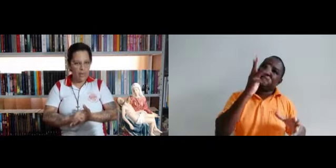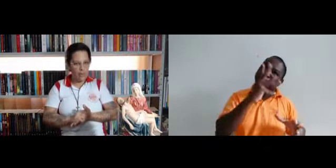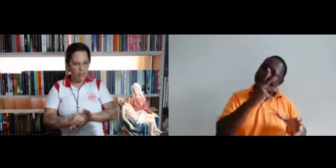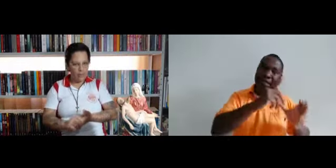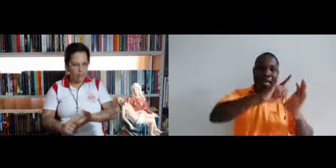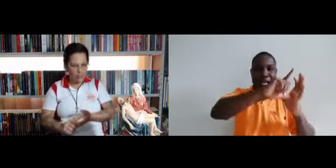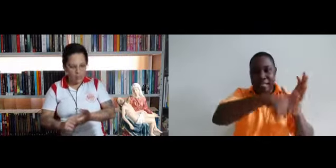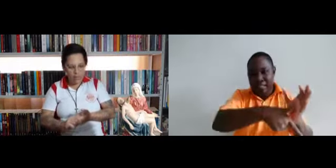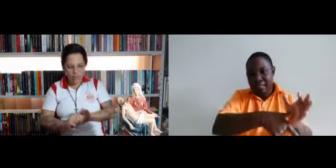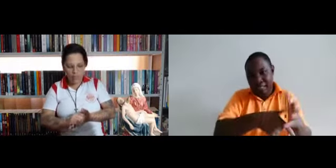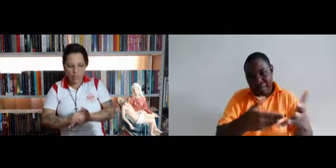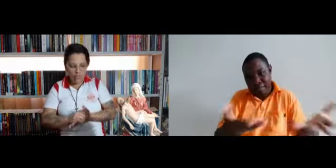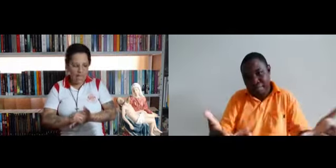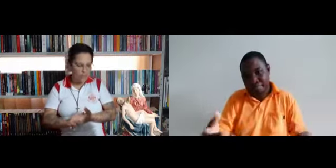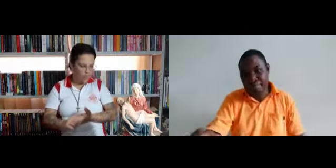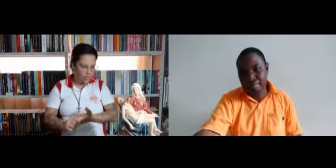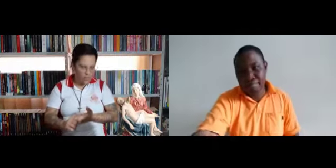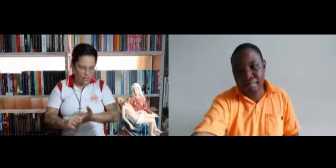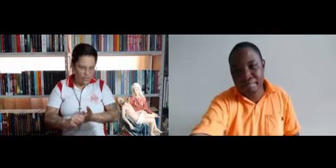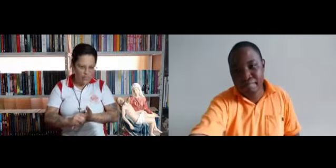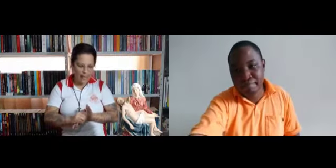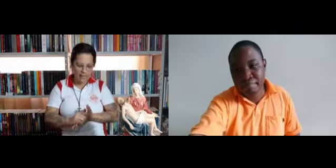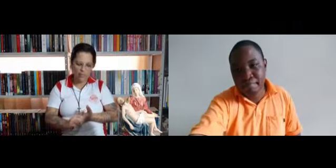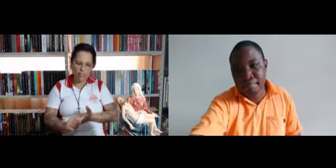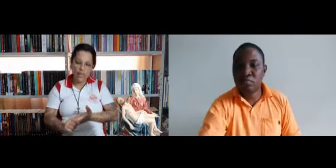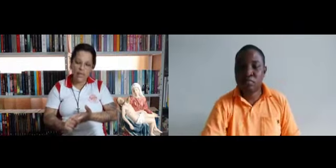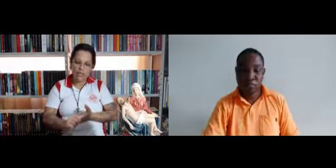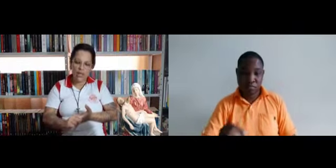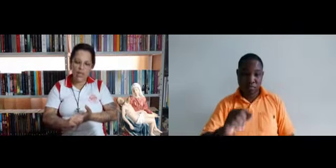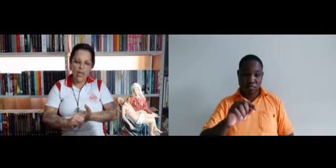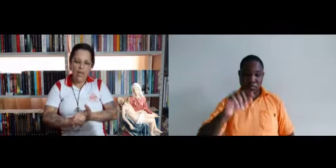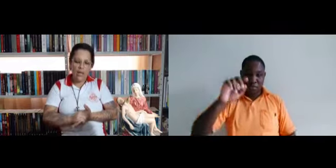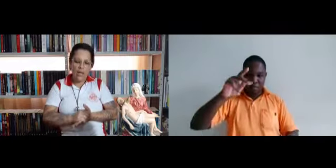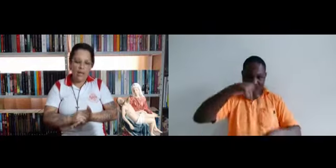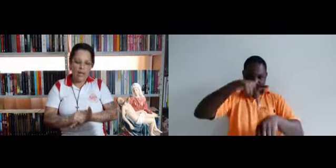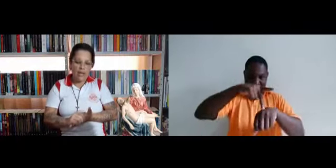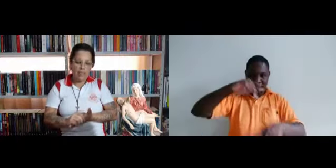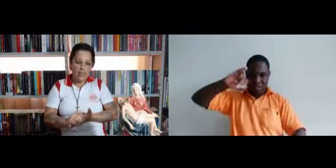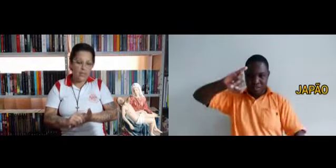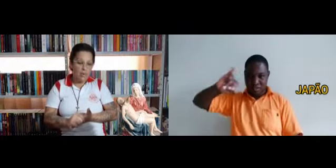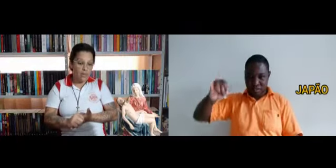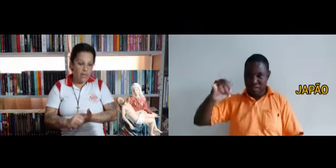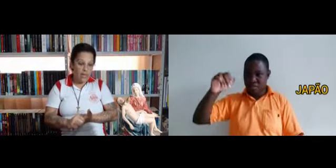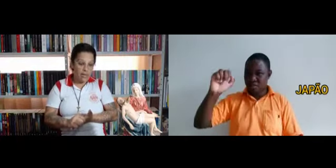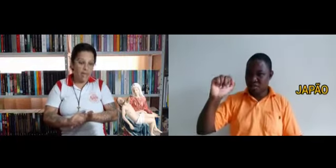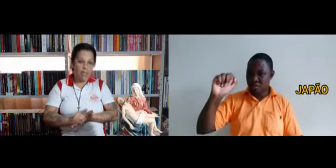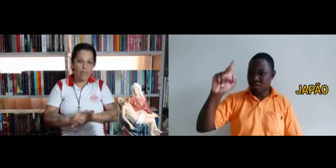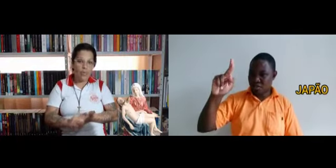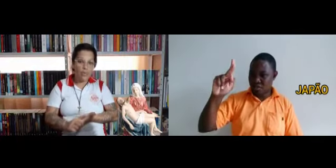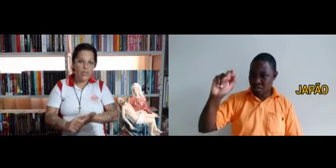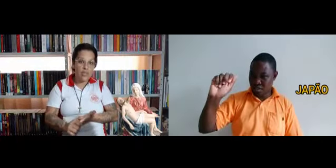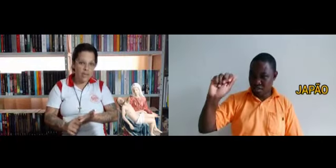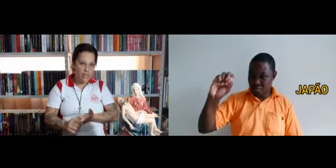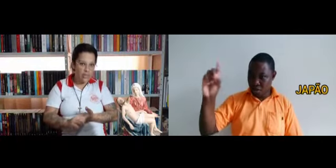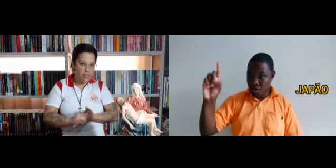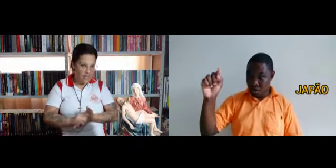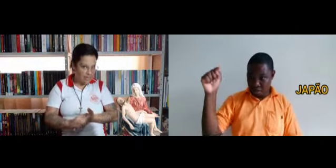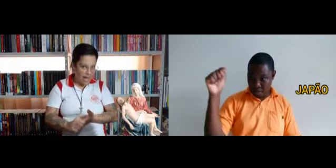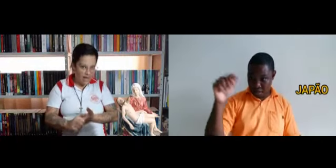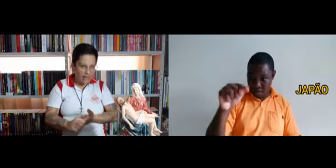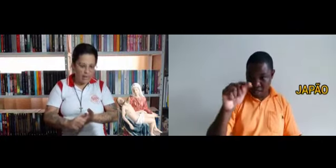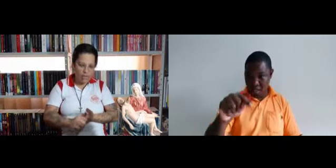Sacro Império Romano Germânico e passava por um processo de unificação política, principalmente sob a liderança da Prússia e